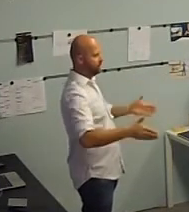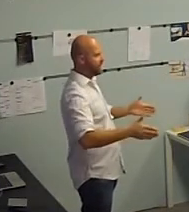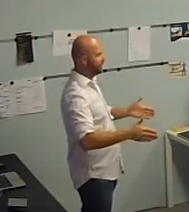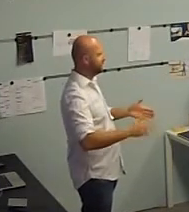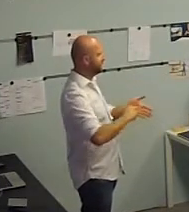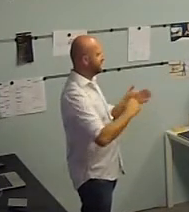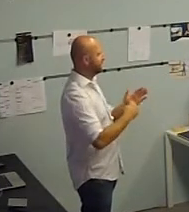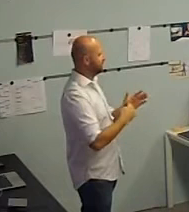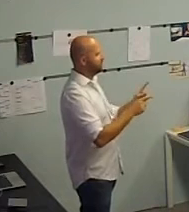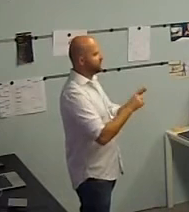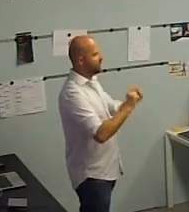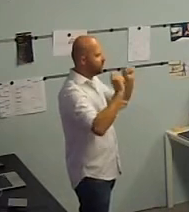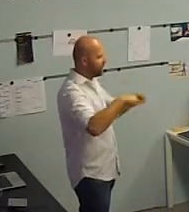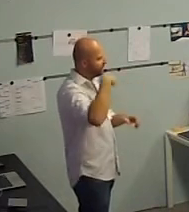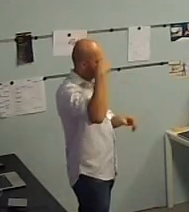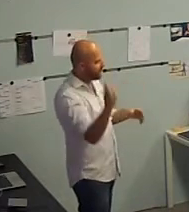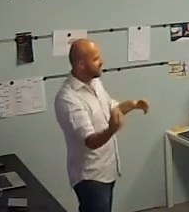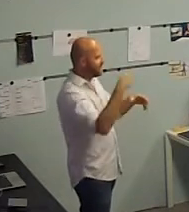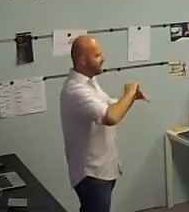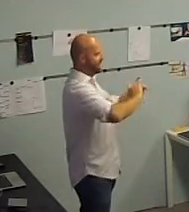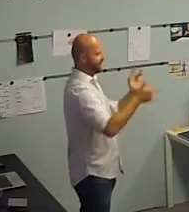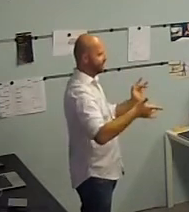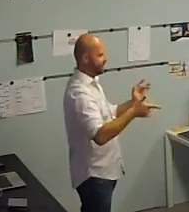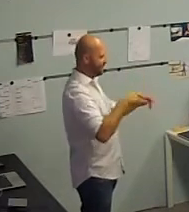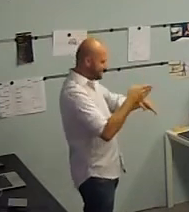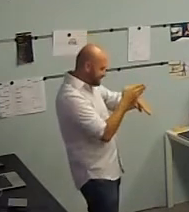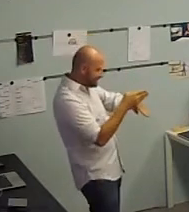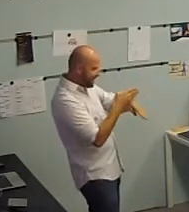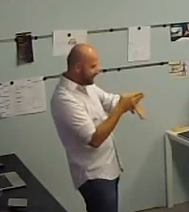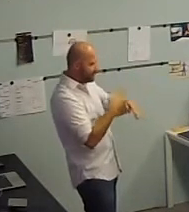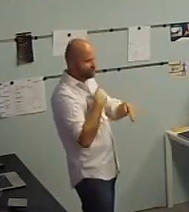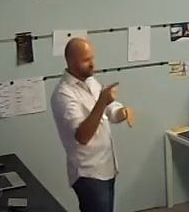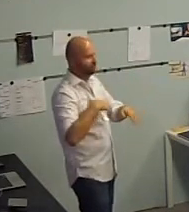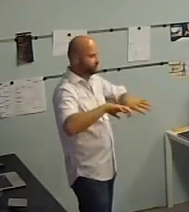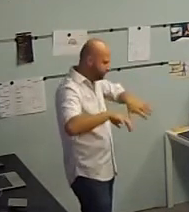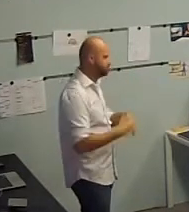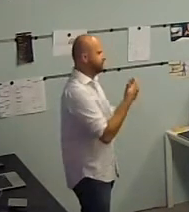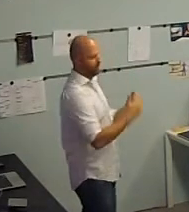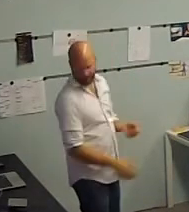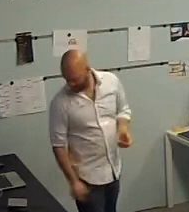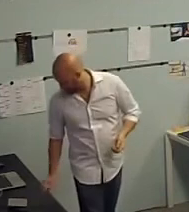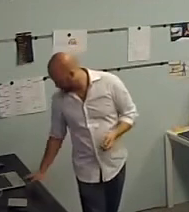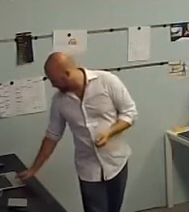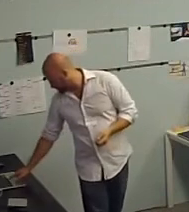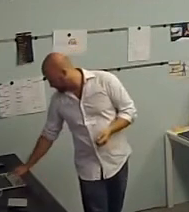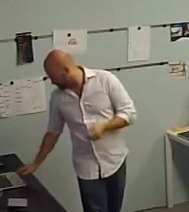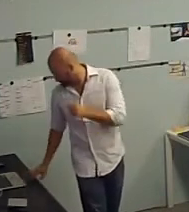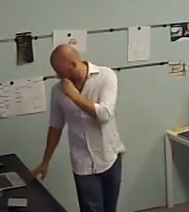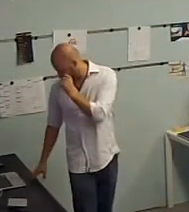ja rasant in Entwicklung. Und da könnte man plötzlich auch Filme raufladen. Und da haben wir gesagt, so, wir gründen